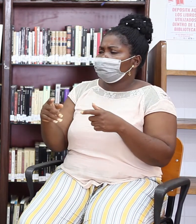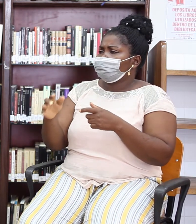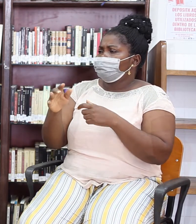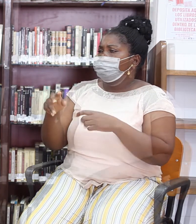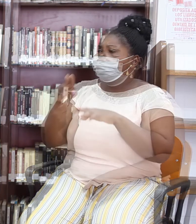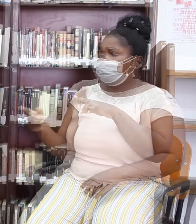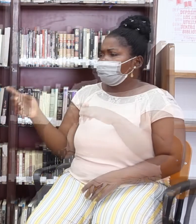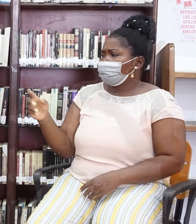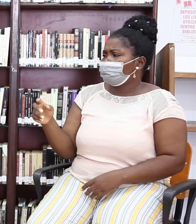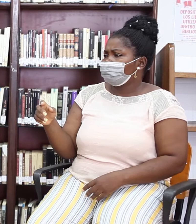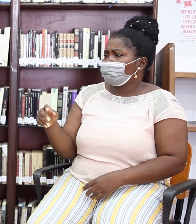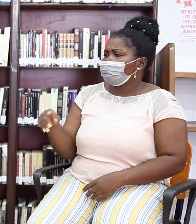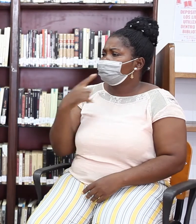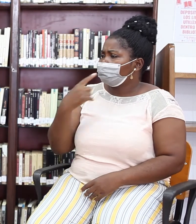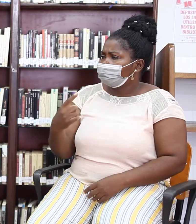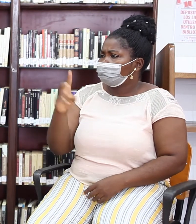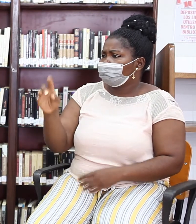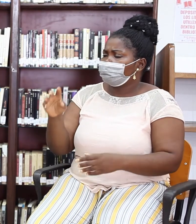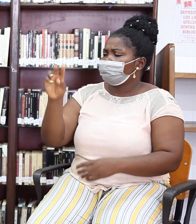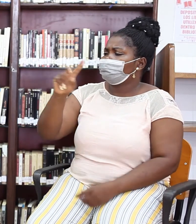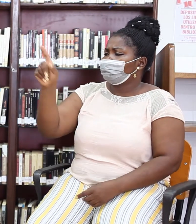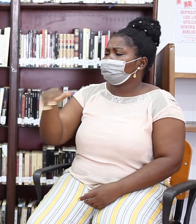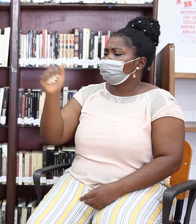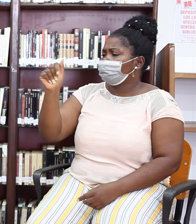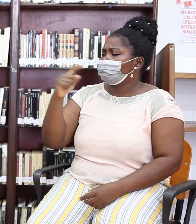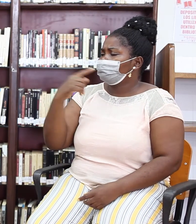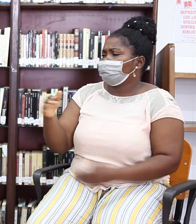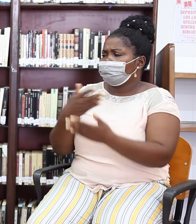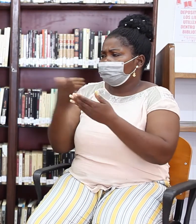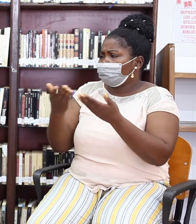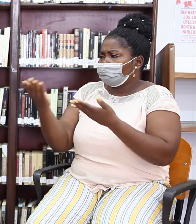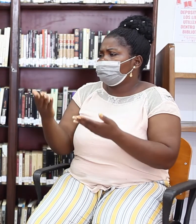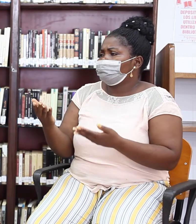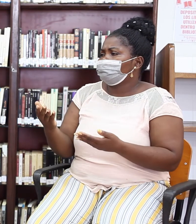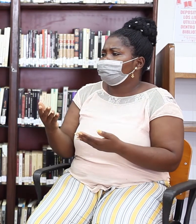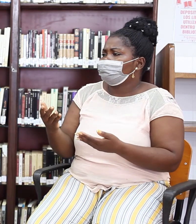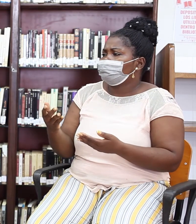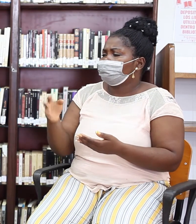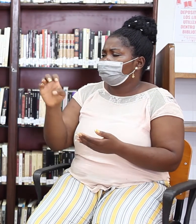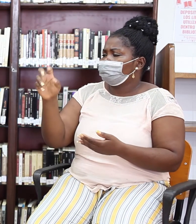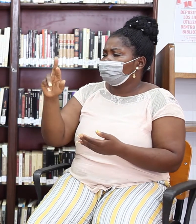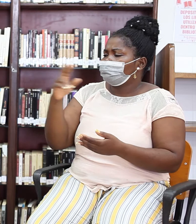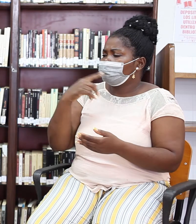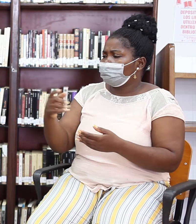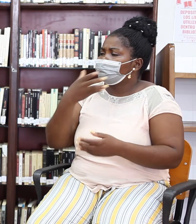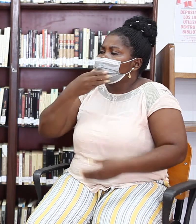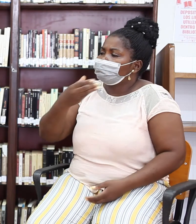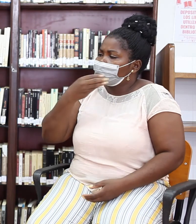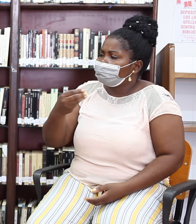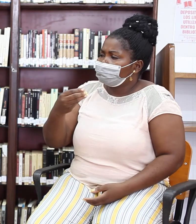aposentos privados. Os dije que la magia no sería necesaria. Solo ha hecho falta un